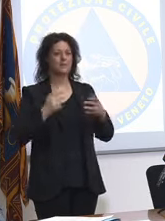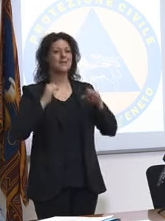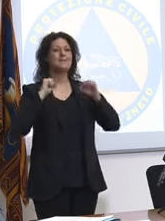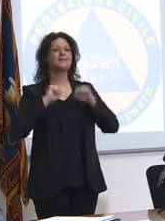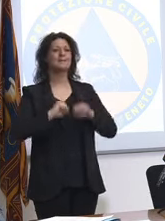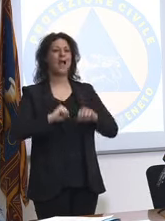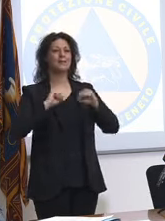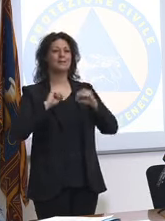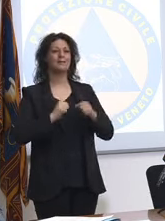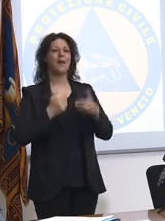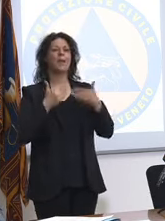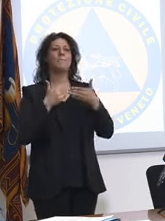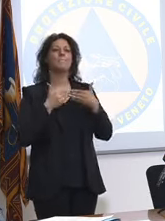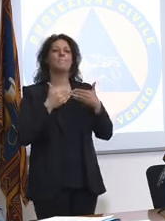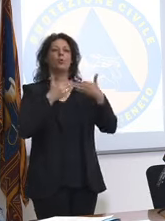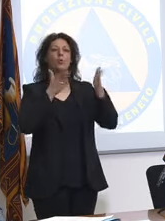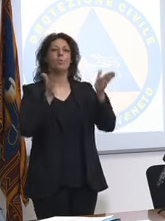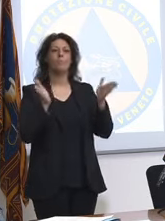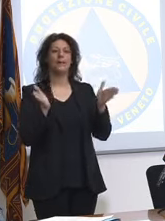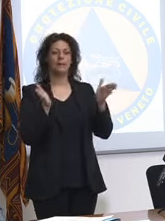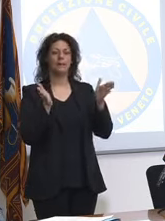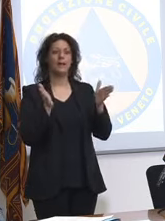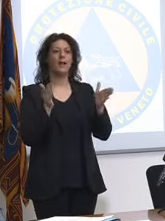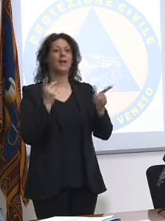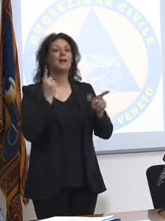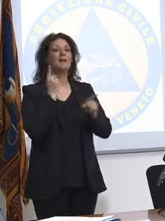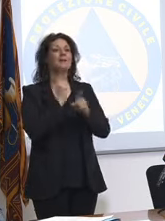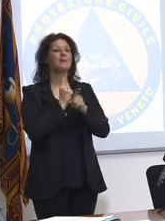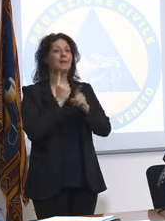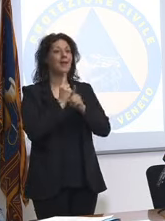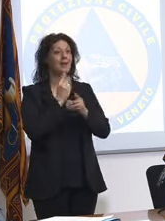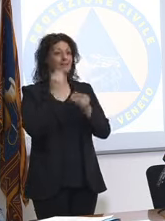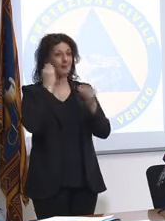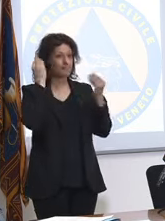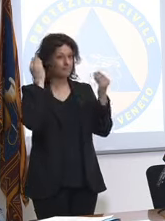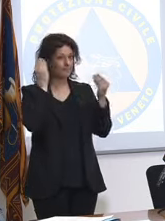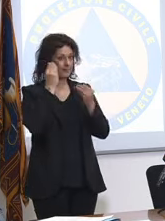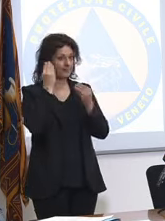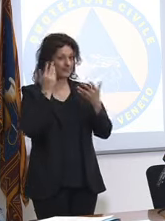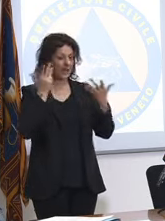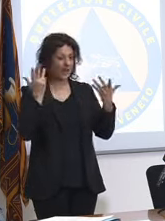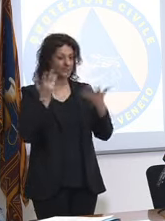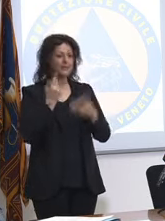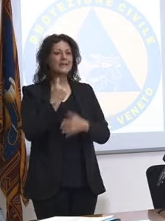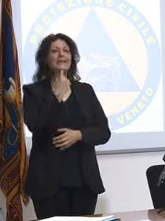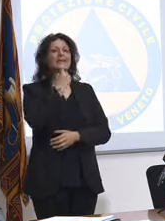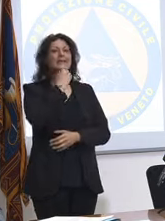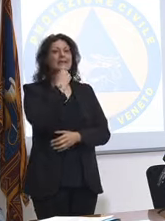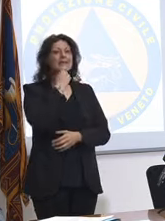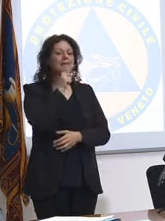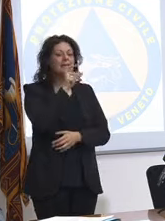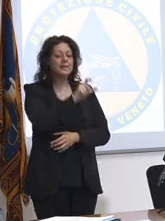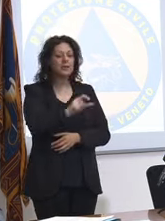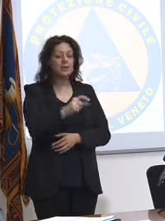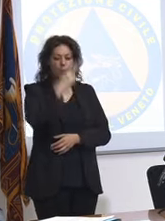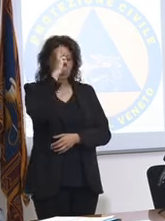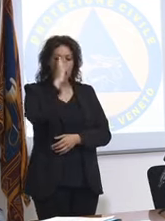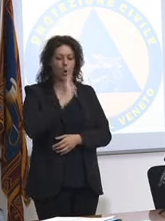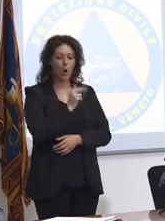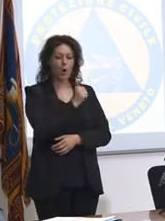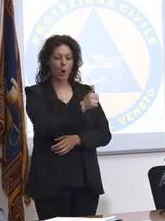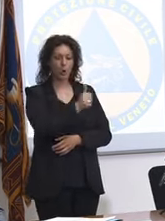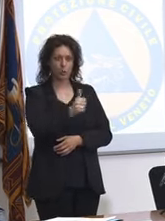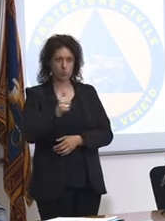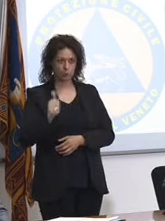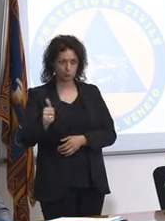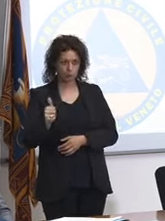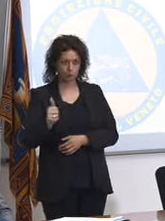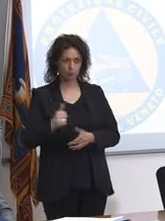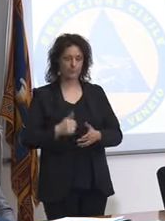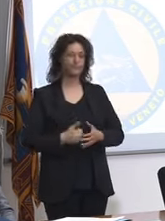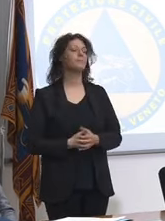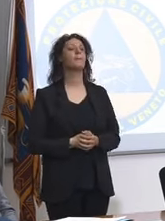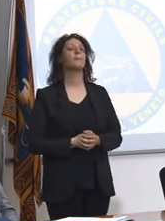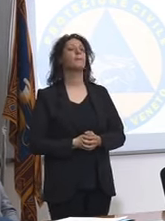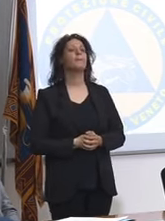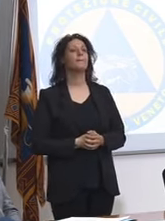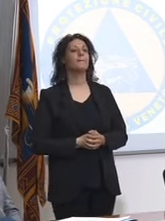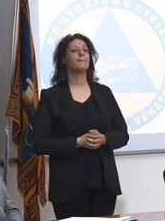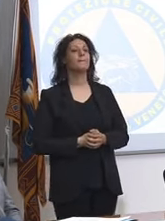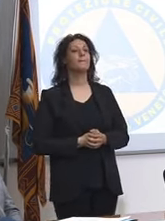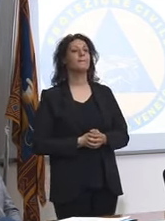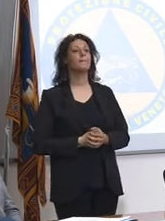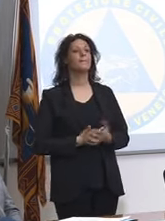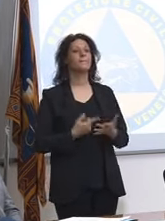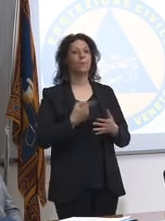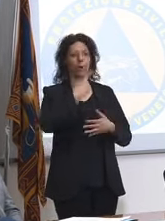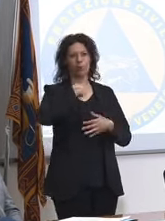compito di pensare a chi fa che cosa e come lo fa. E questo è il nostro modo